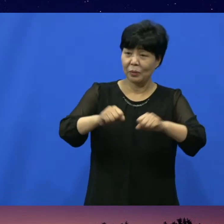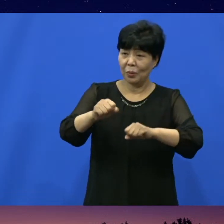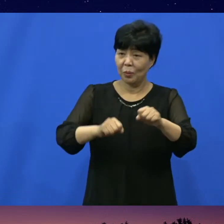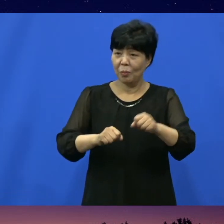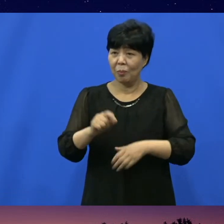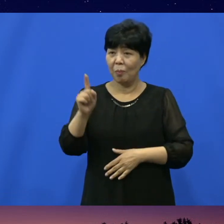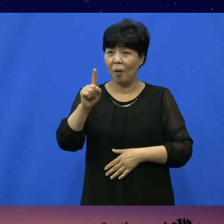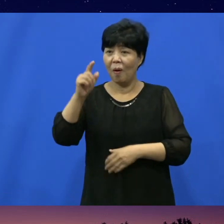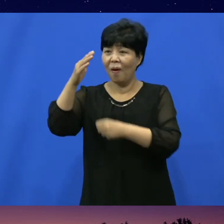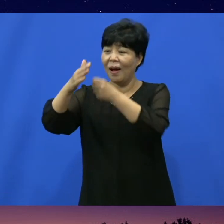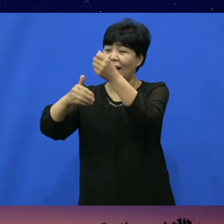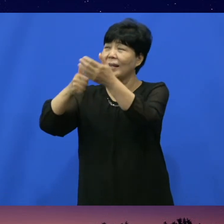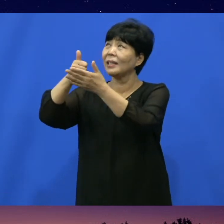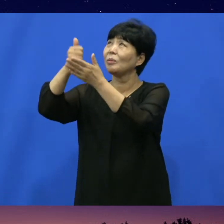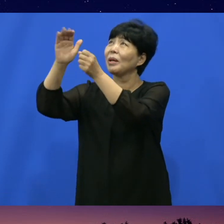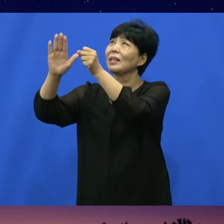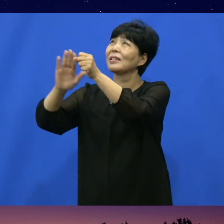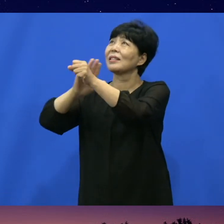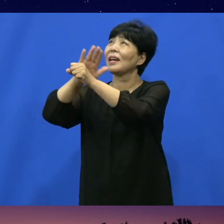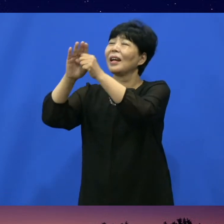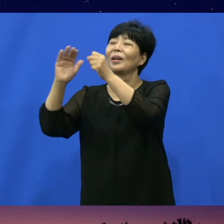거예요.